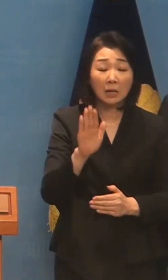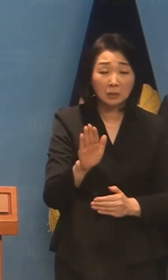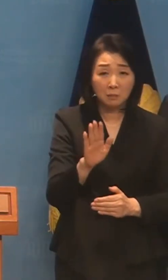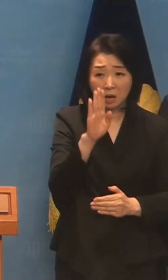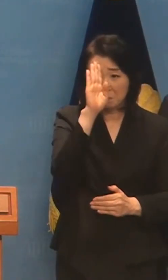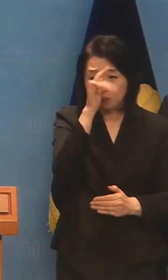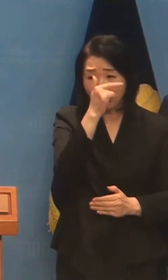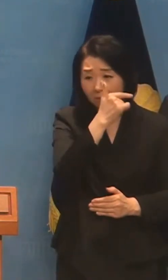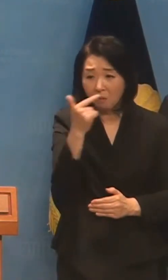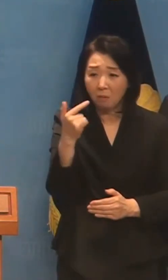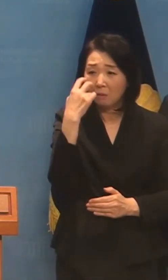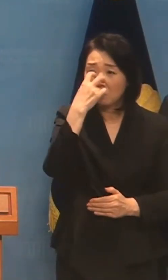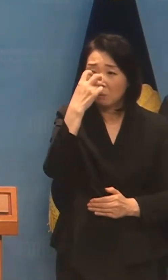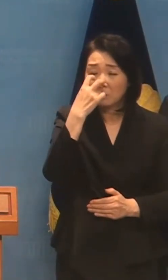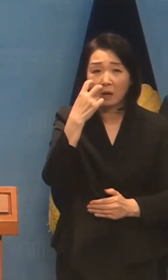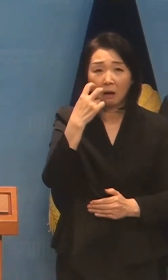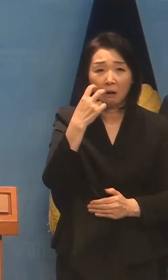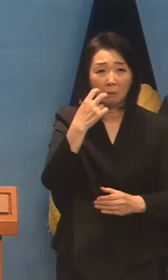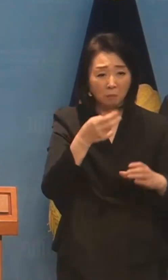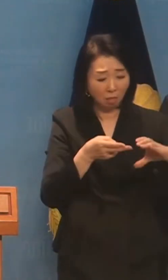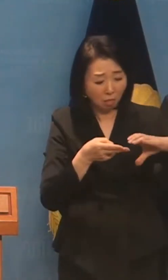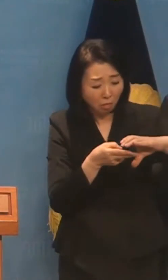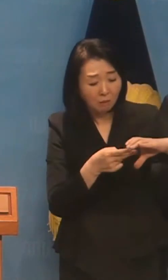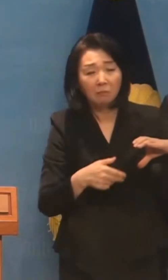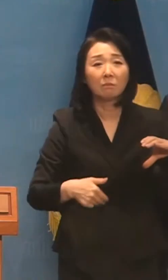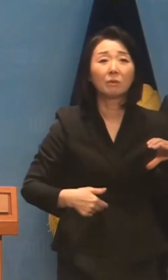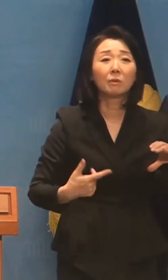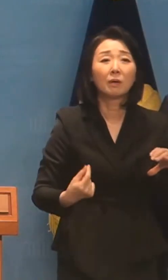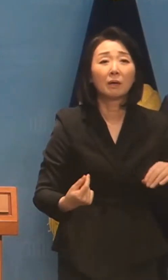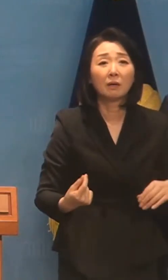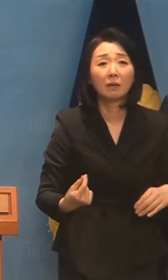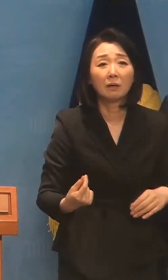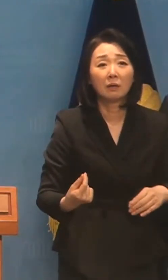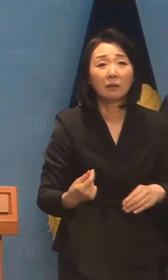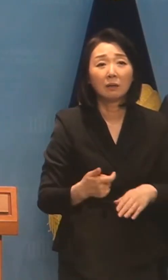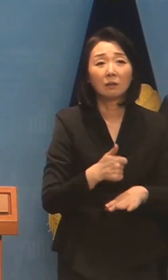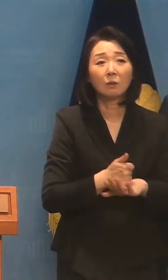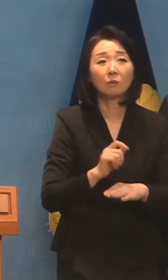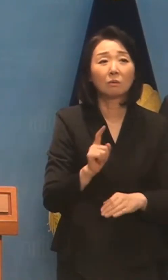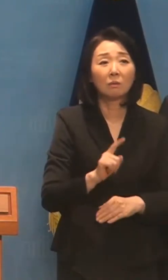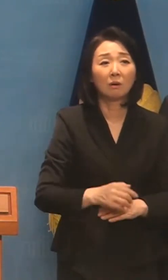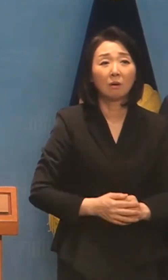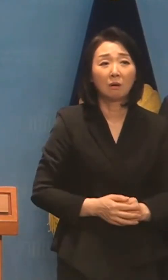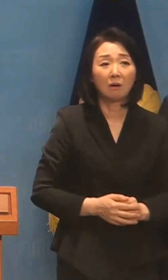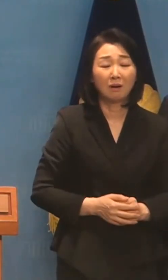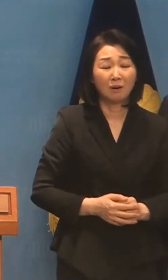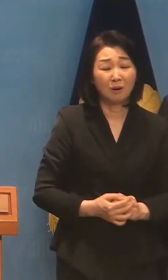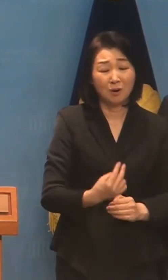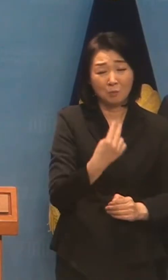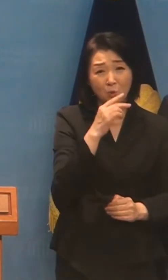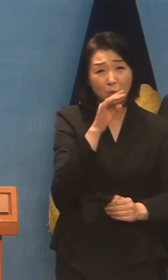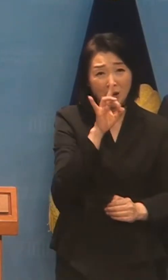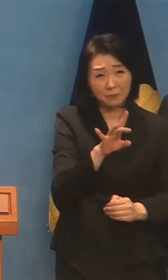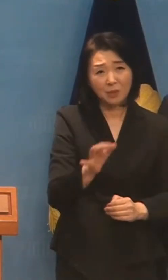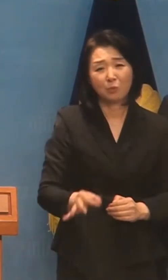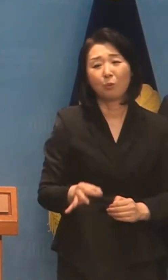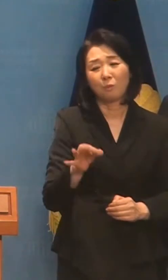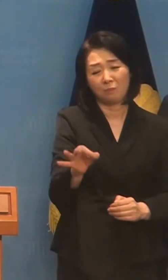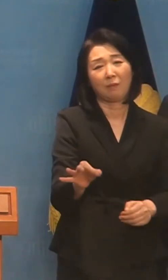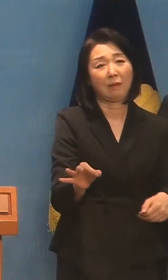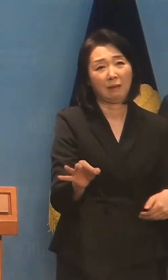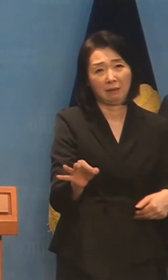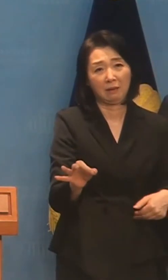병원은 큰 검사를 받아야 합니다. 그러다 보면 비급여를 내기도 합니다.